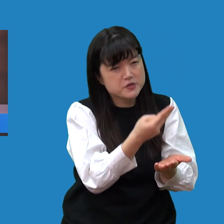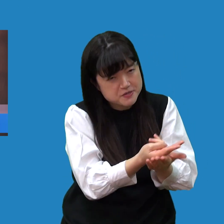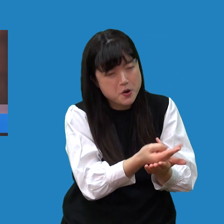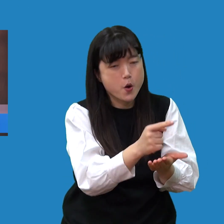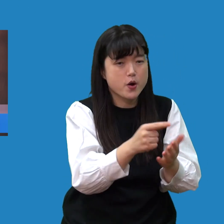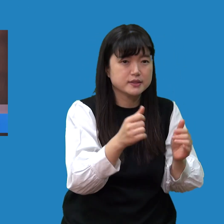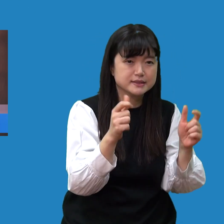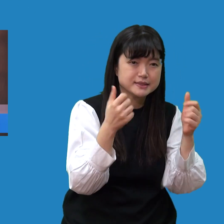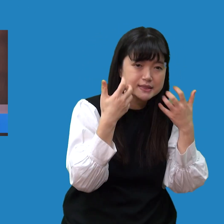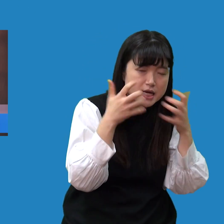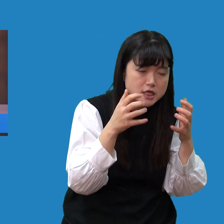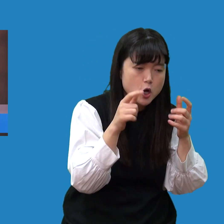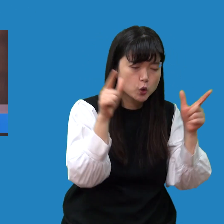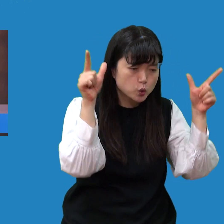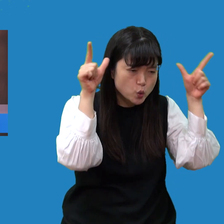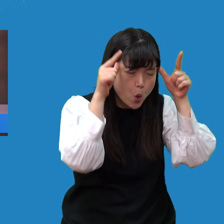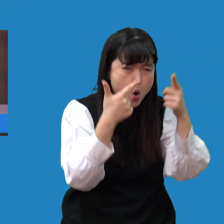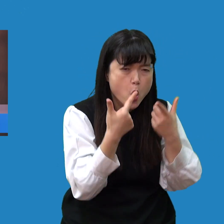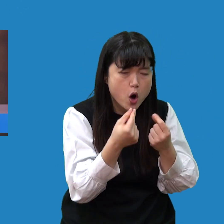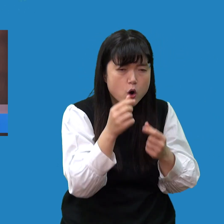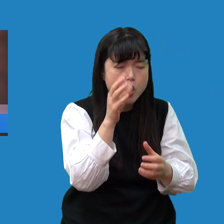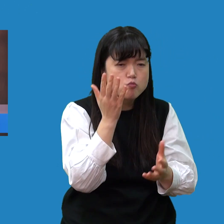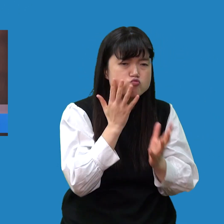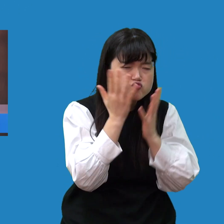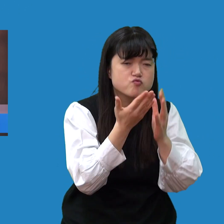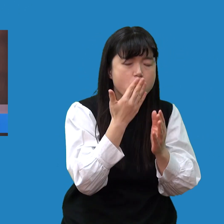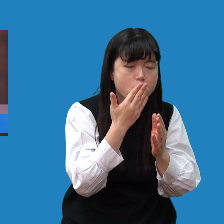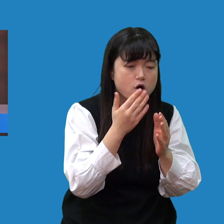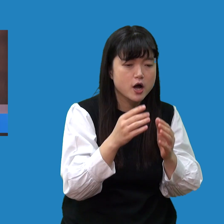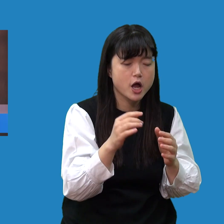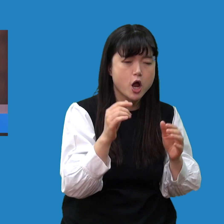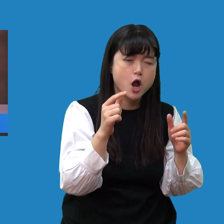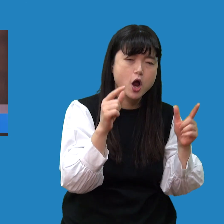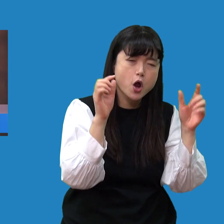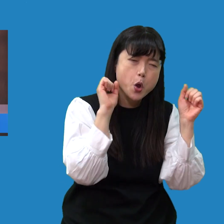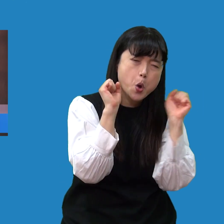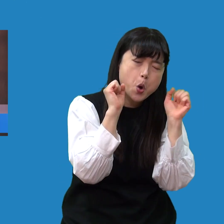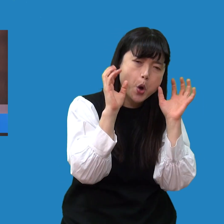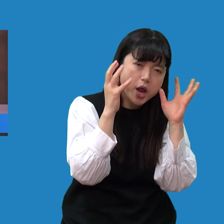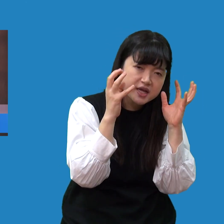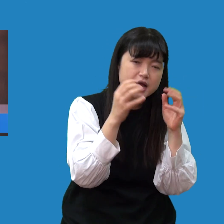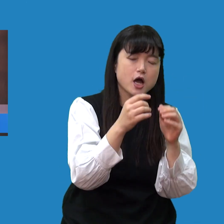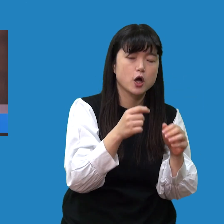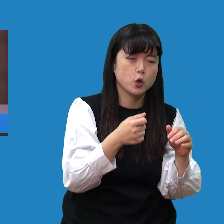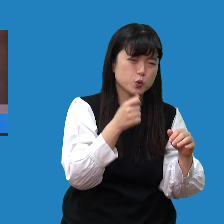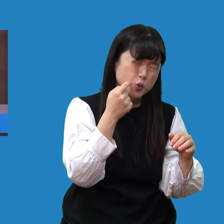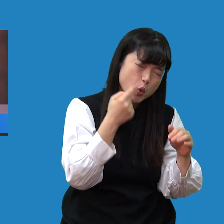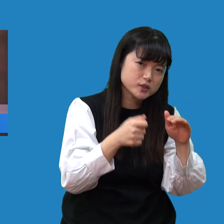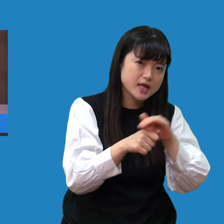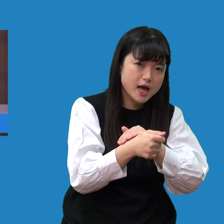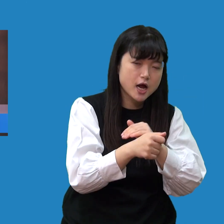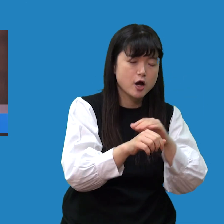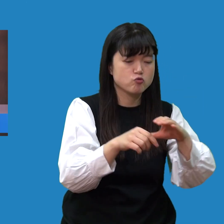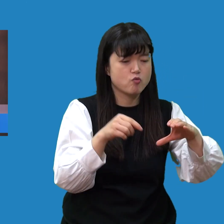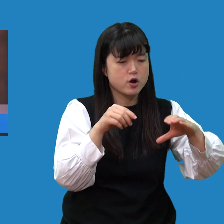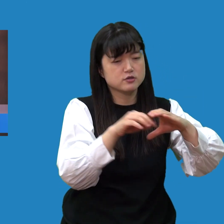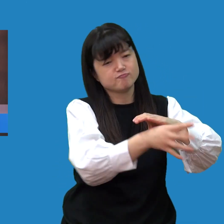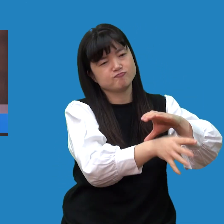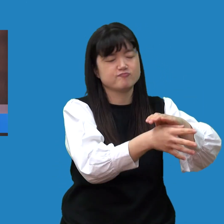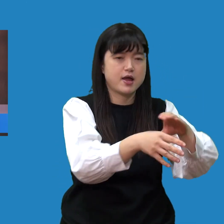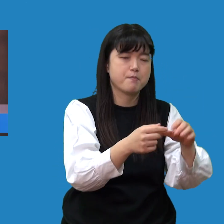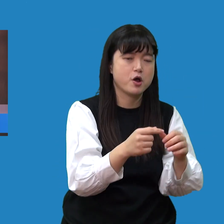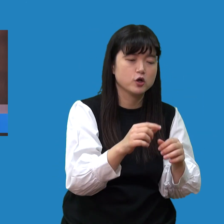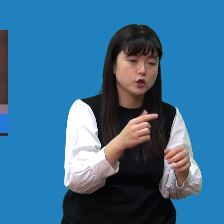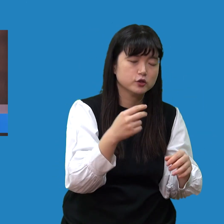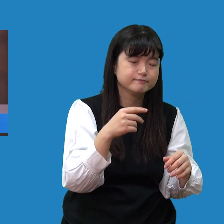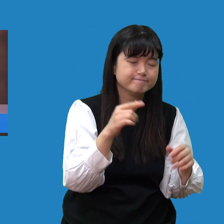엎드리며 사자가 소처럼 풀을 먹을 것이며 젖 먹는 아이가 독사의 구멍에서 장난하며